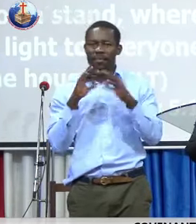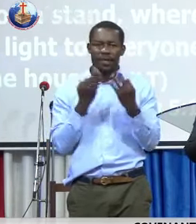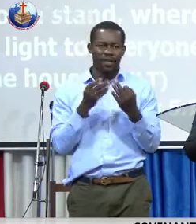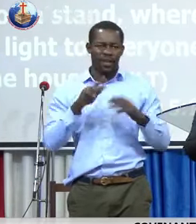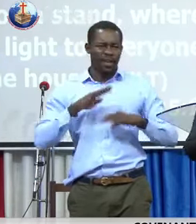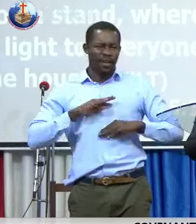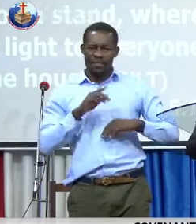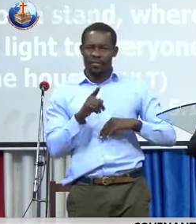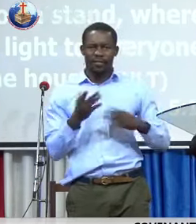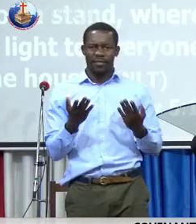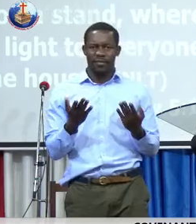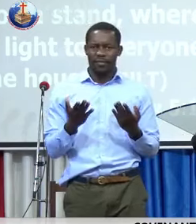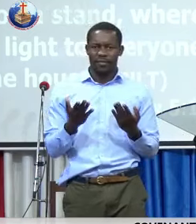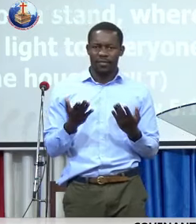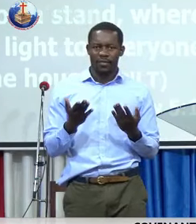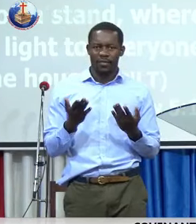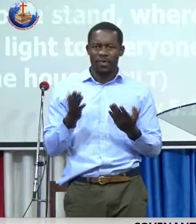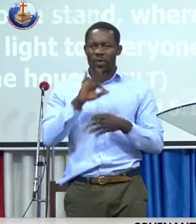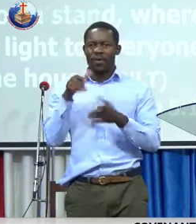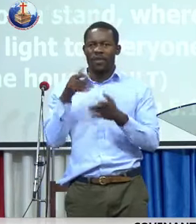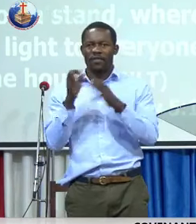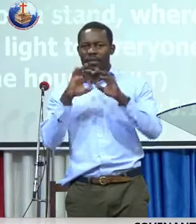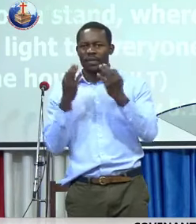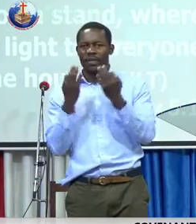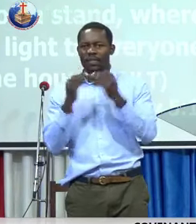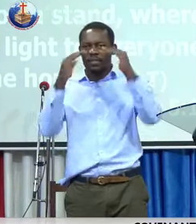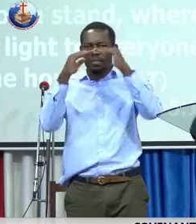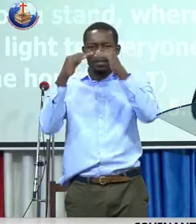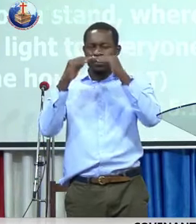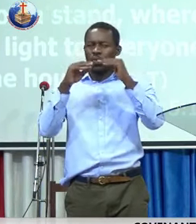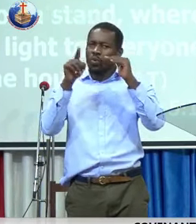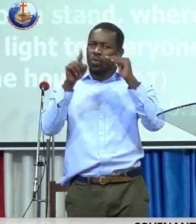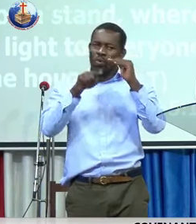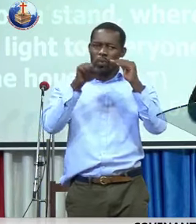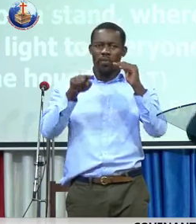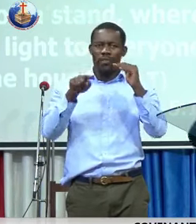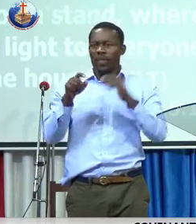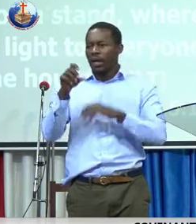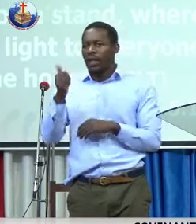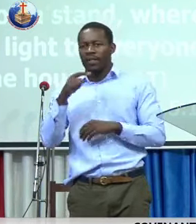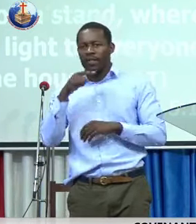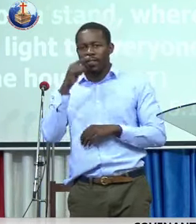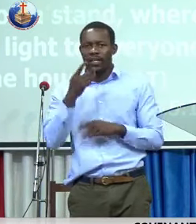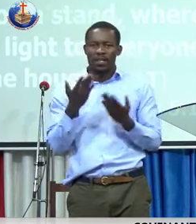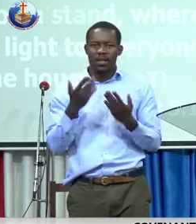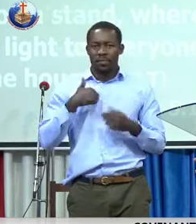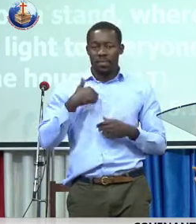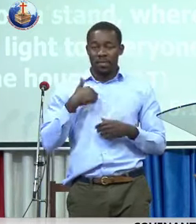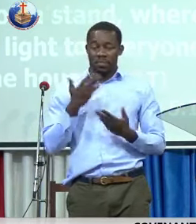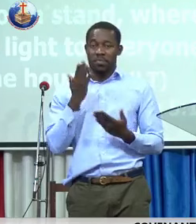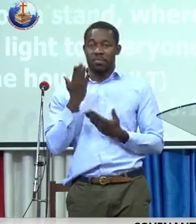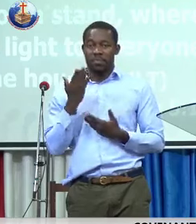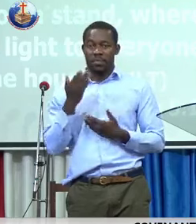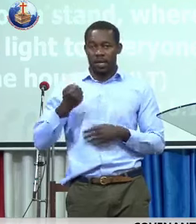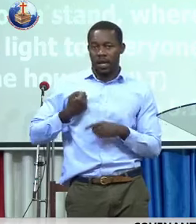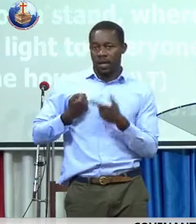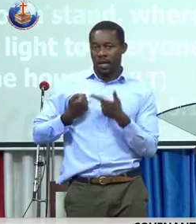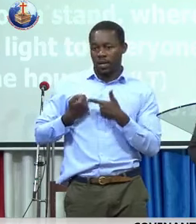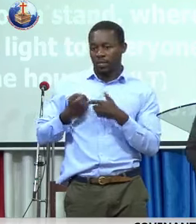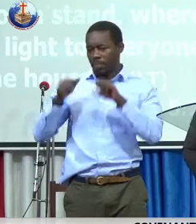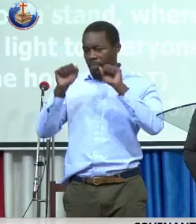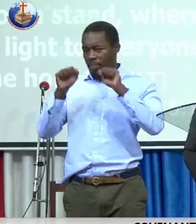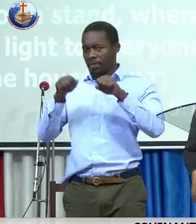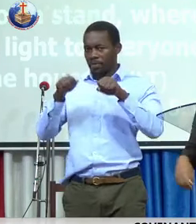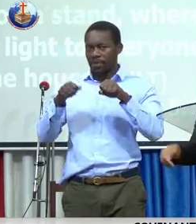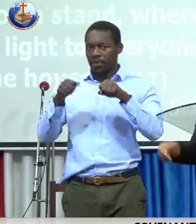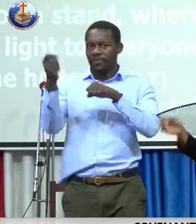ni familia. He says if I am a woman and I decide to go to the sperm bank and have children of my own and raise them alone, that is a family.